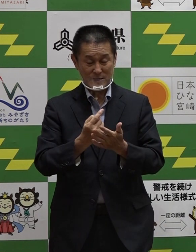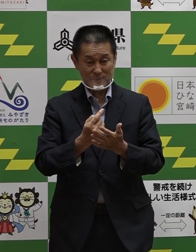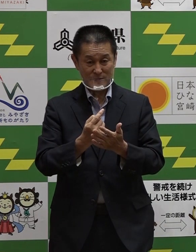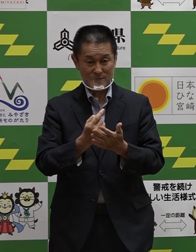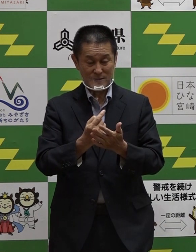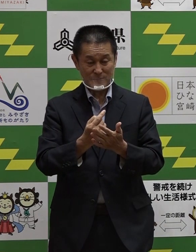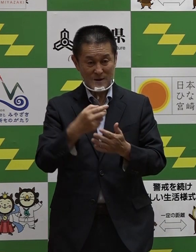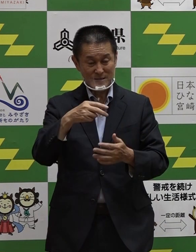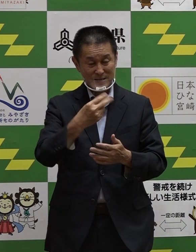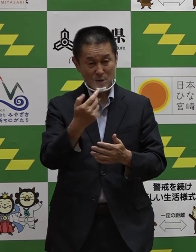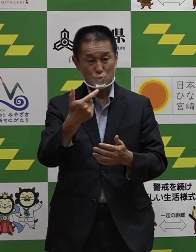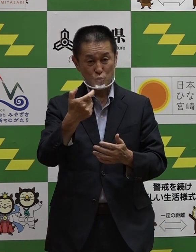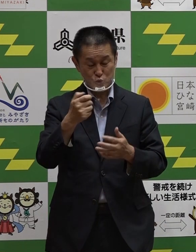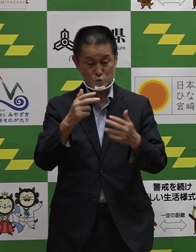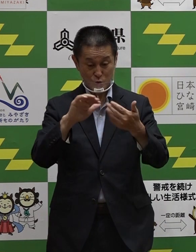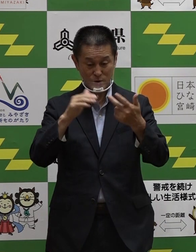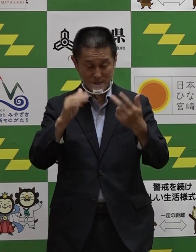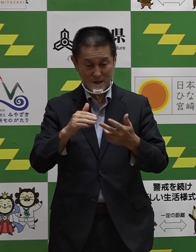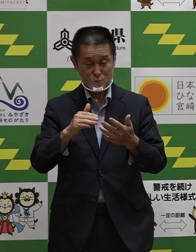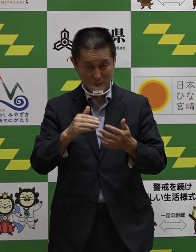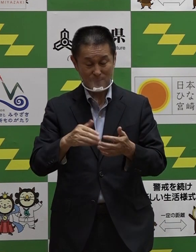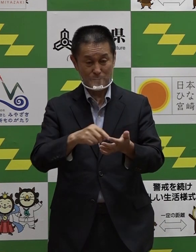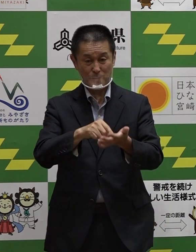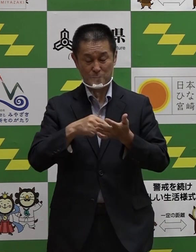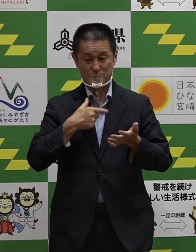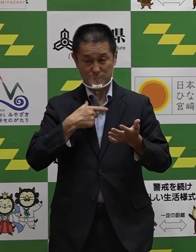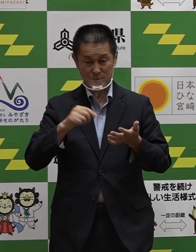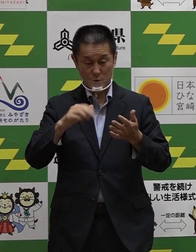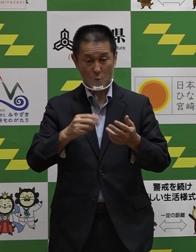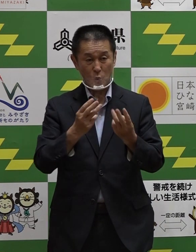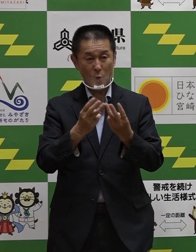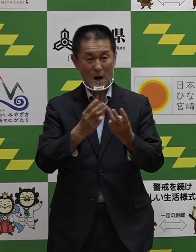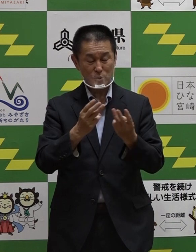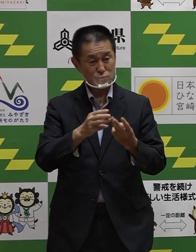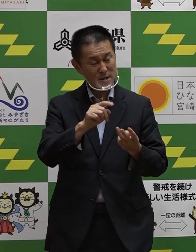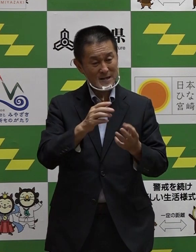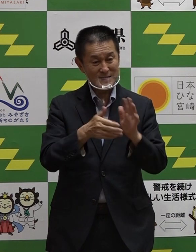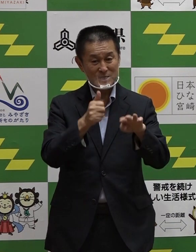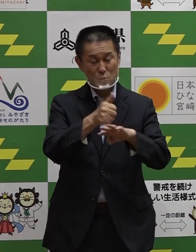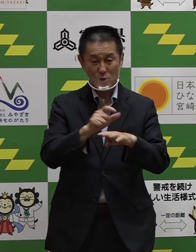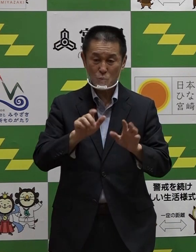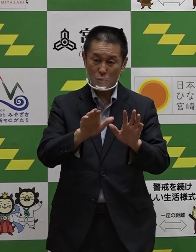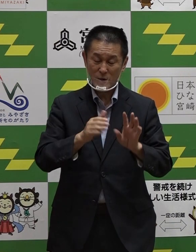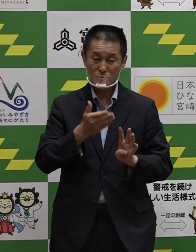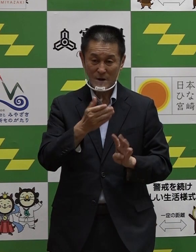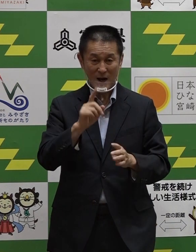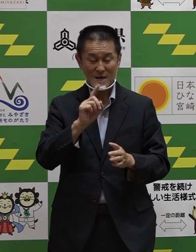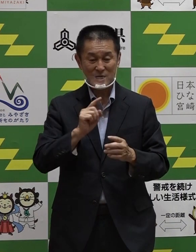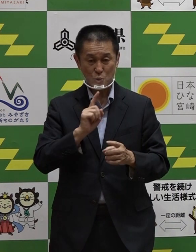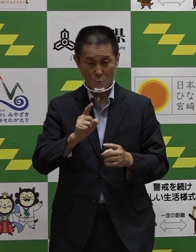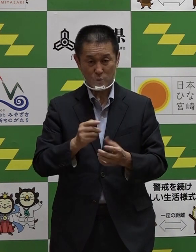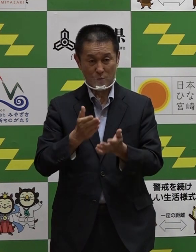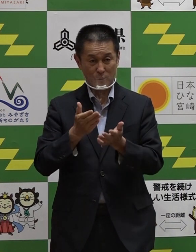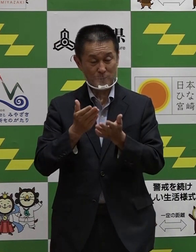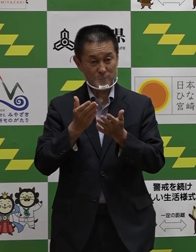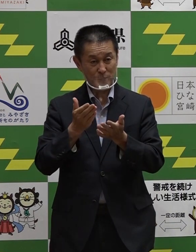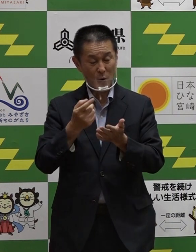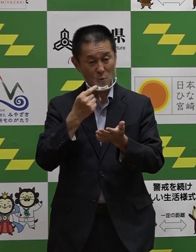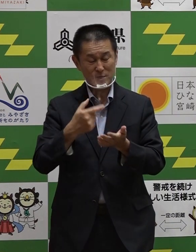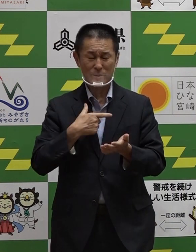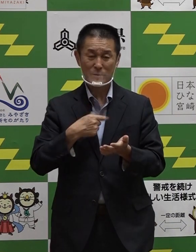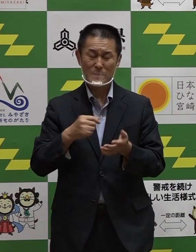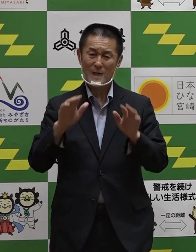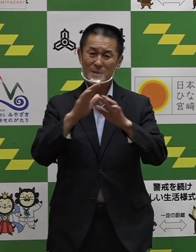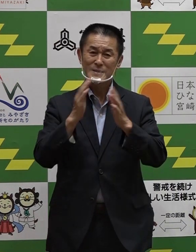260施設、まあ、手を挙げられたということだと思うんですけど、はい、この数を知事としてどう受け止めていらっしゃるかというのを一言伺っていいでしょうか。